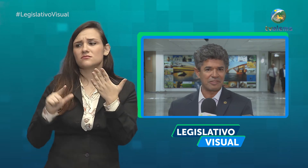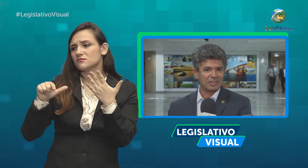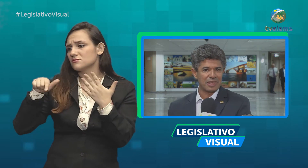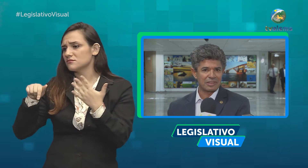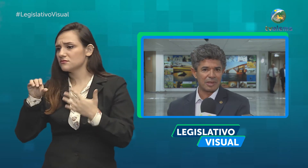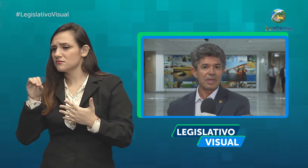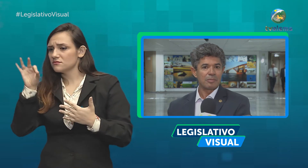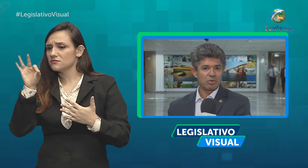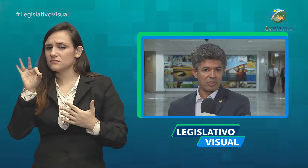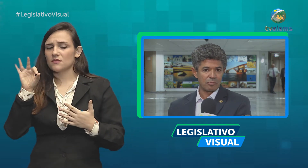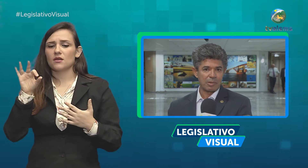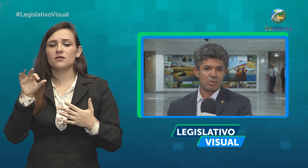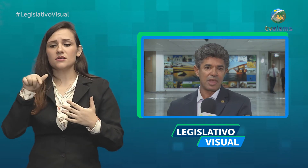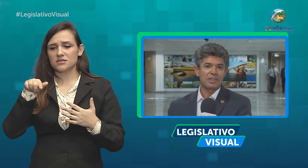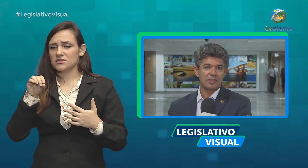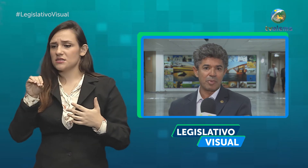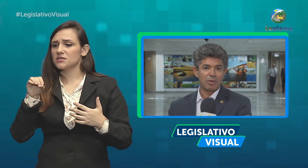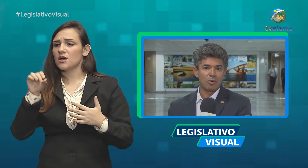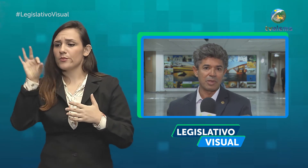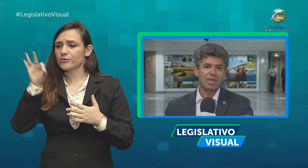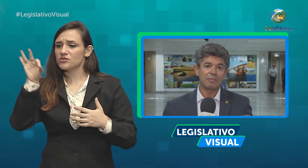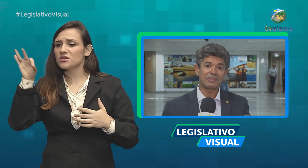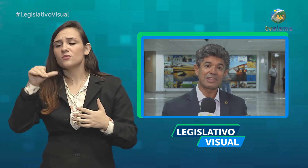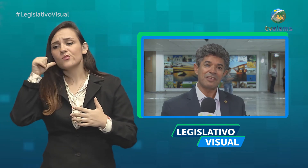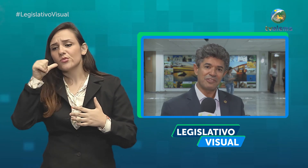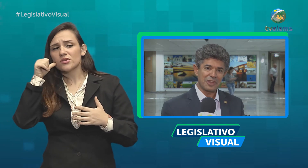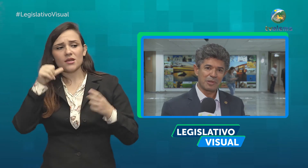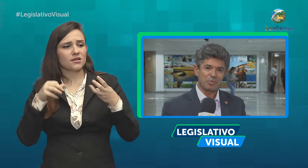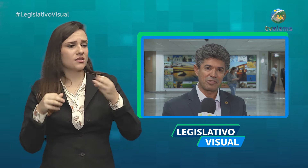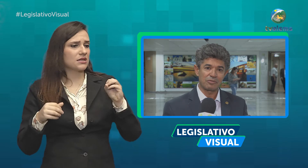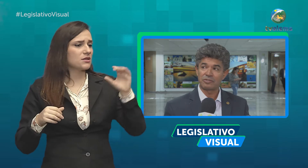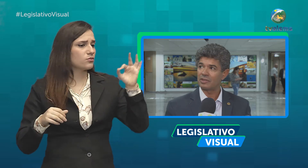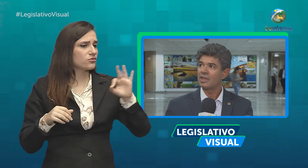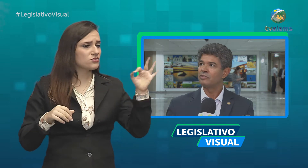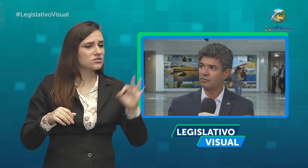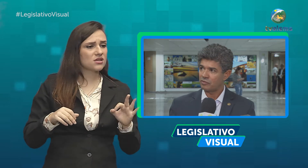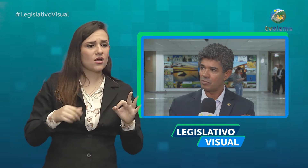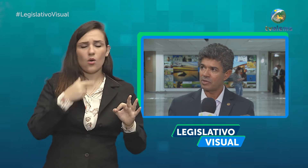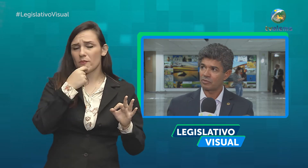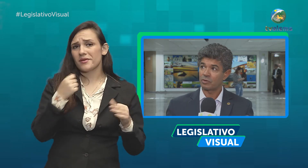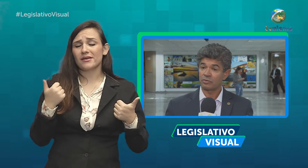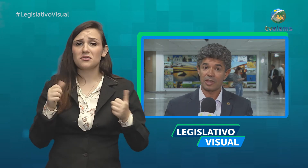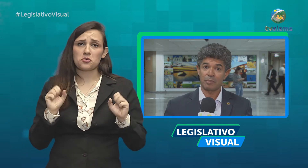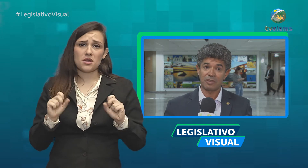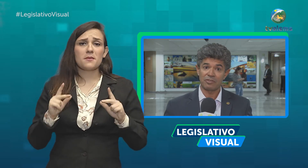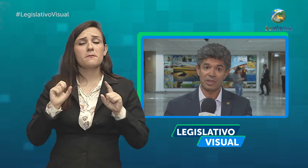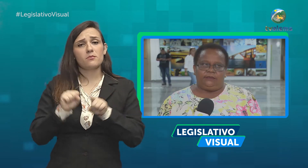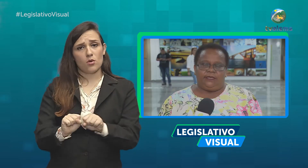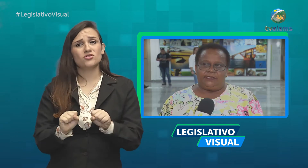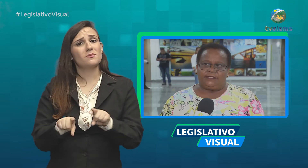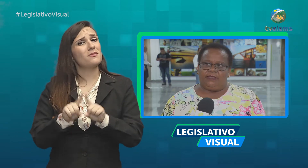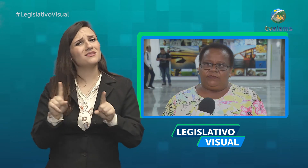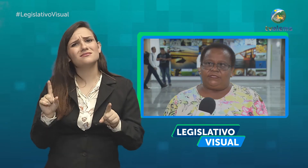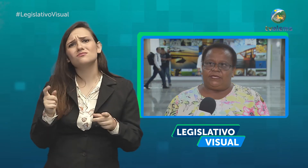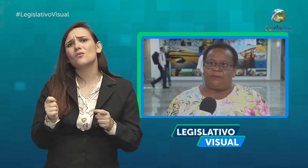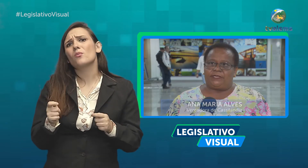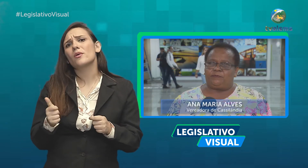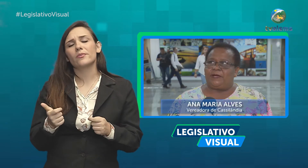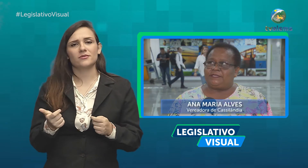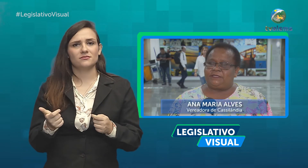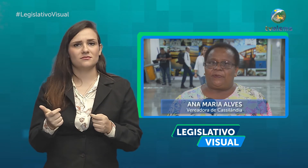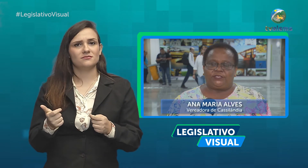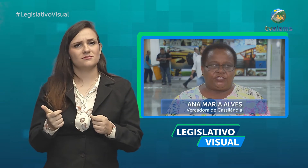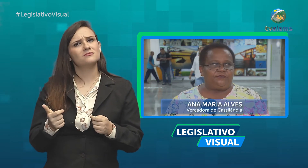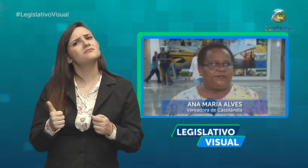poderia ser 70% para mulher e 30% para homem, mas até esses 30% dificilmente você consegue preencher. Elas devem serem